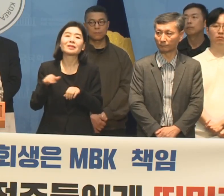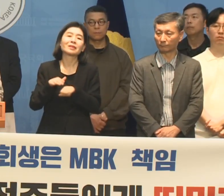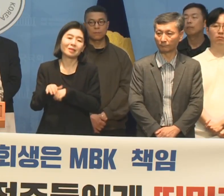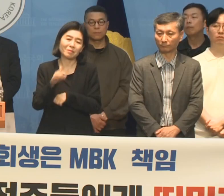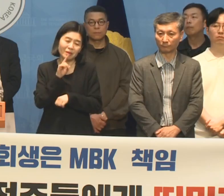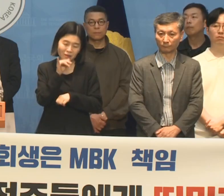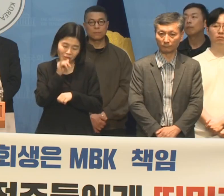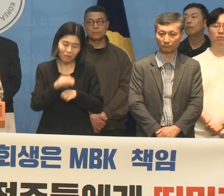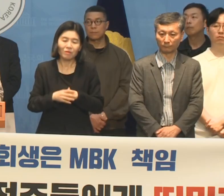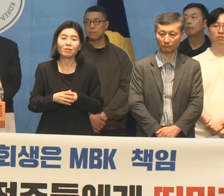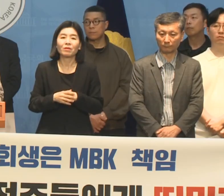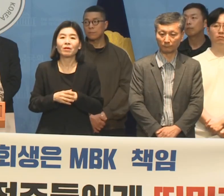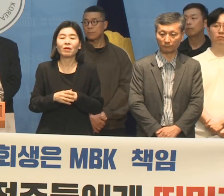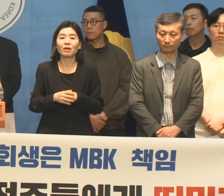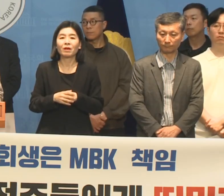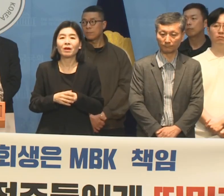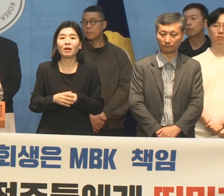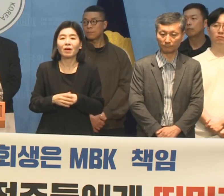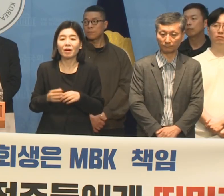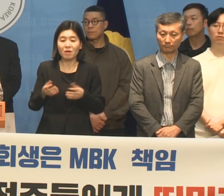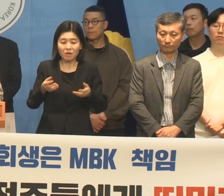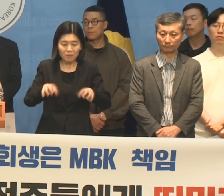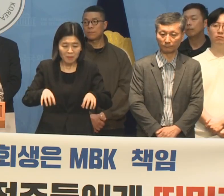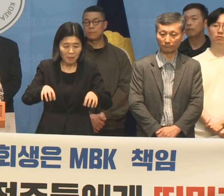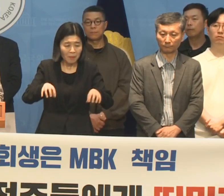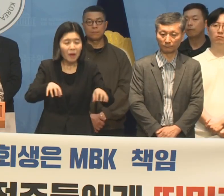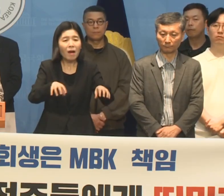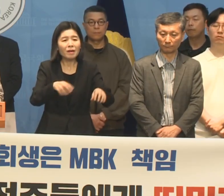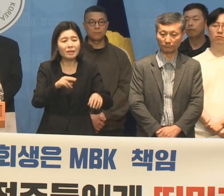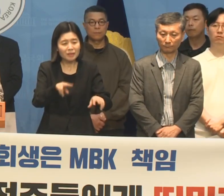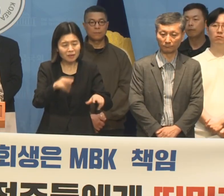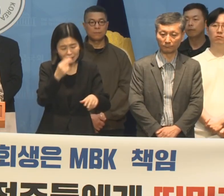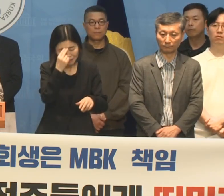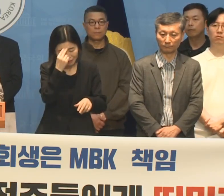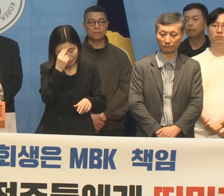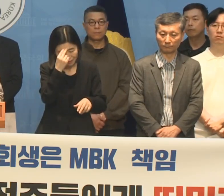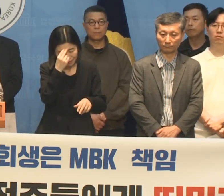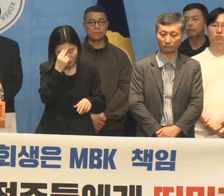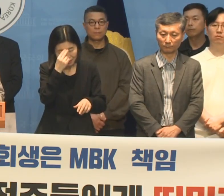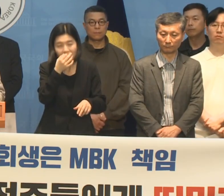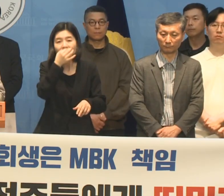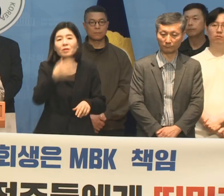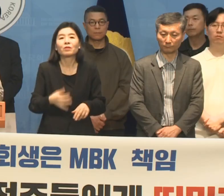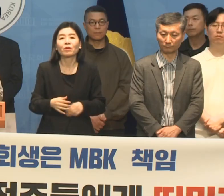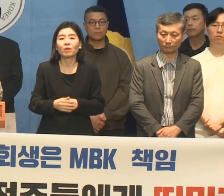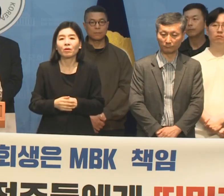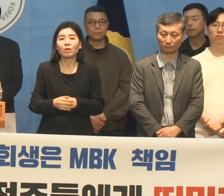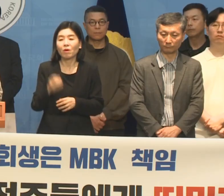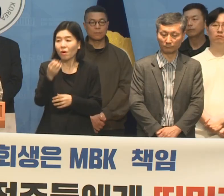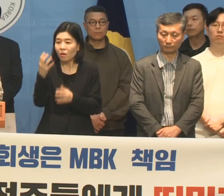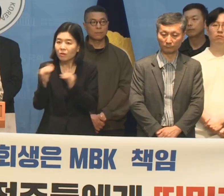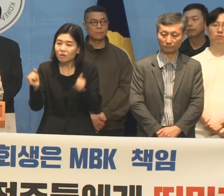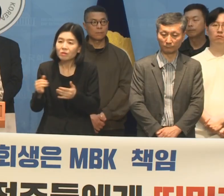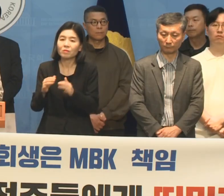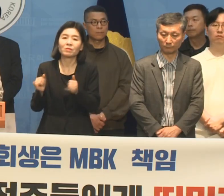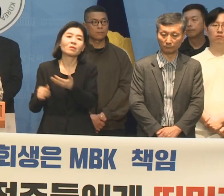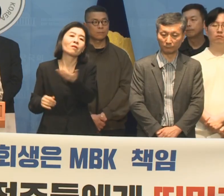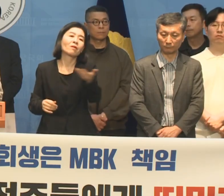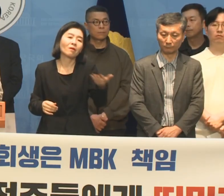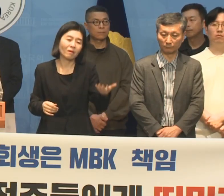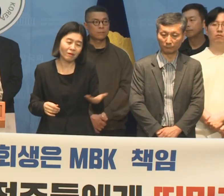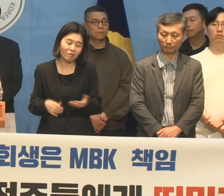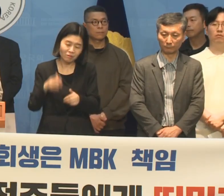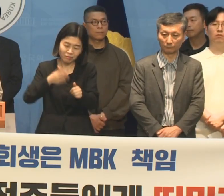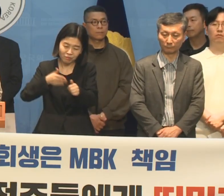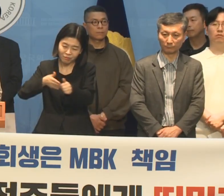있거든요. 정말 입점업체들 하루하루 버티기 굉장히 힘든 상황입니다. 언론인들과 국민 여러분들께